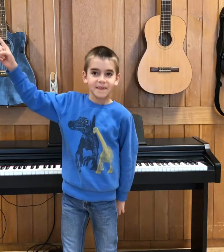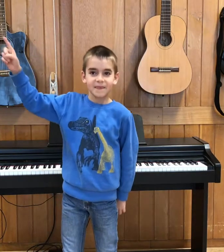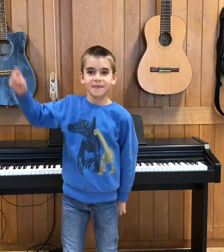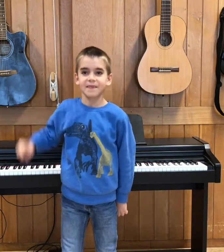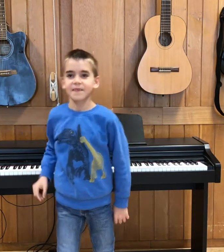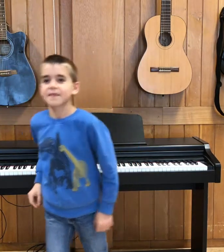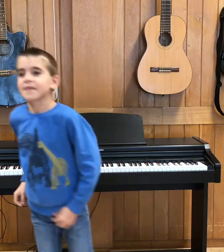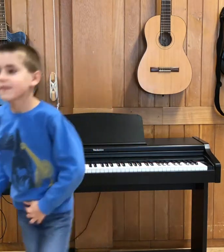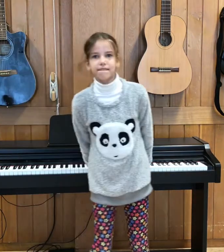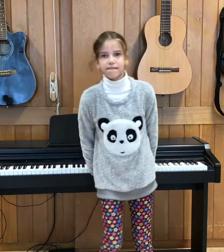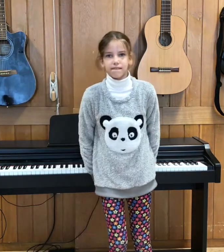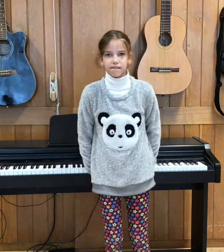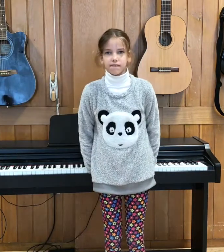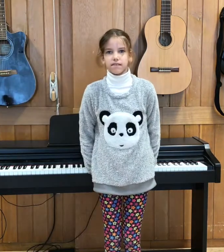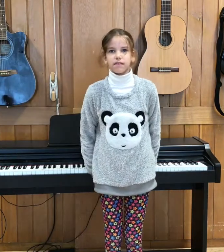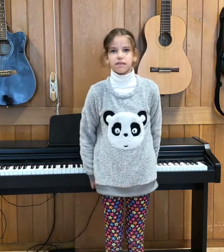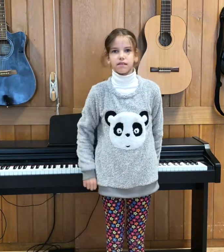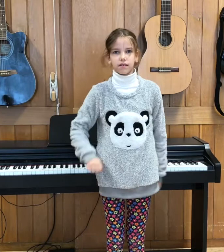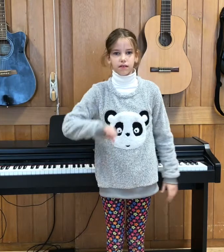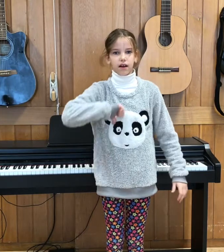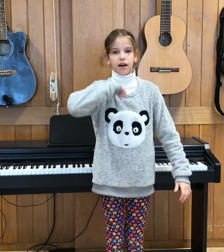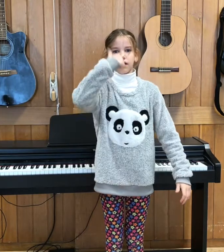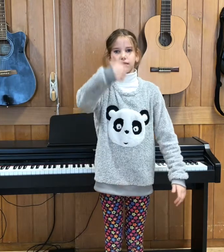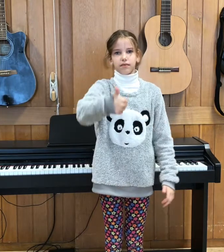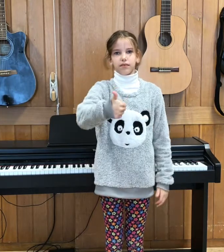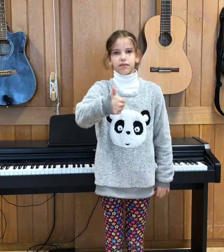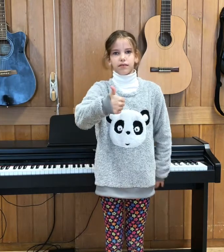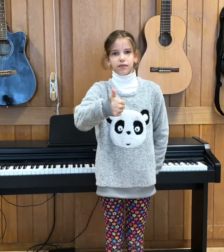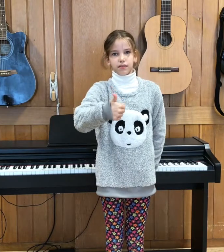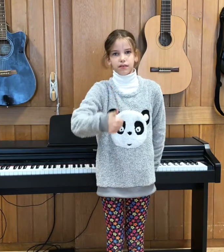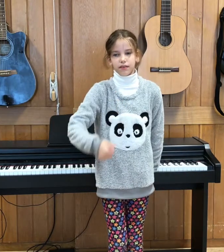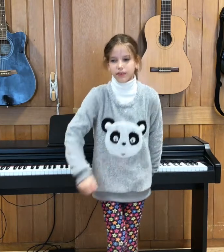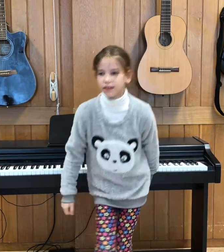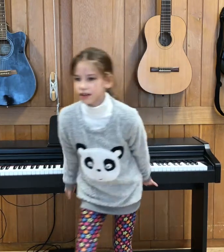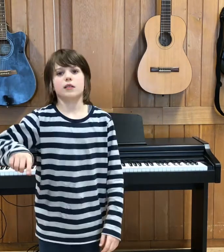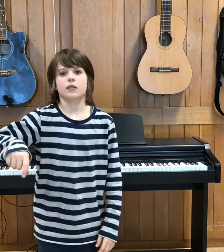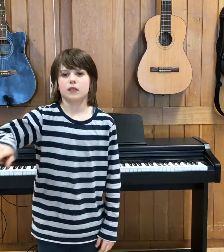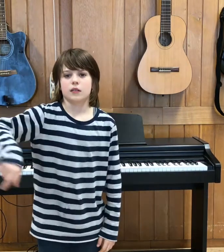Du weißt auch genau, wir haben das alles nur einmal